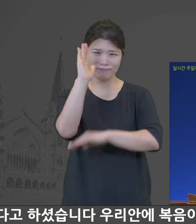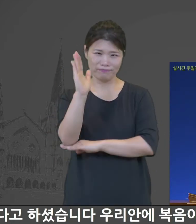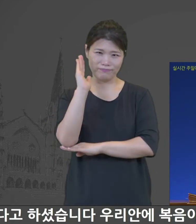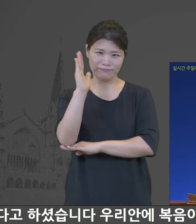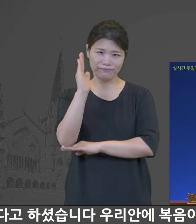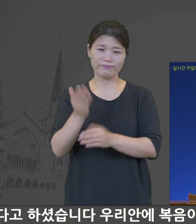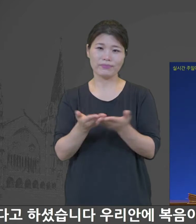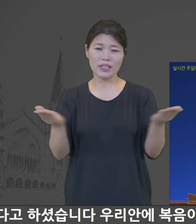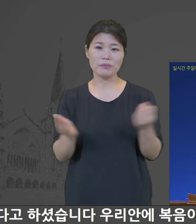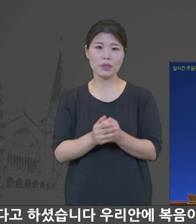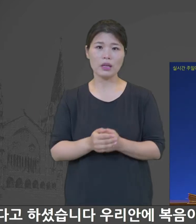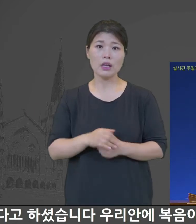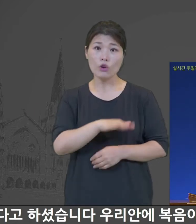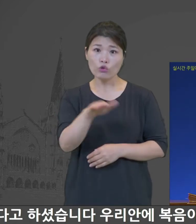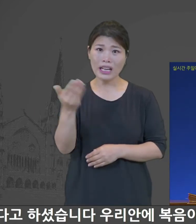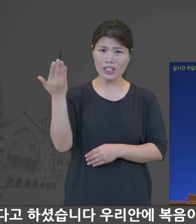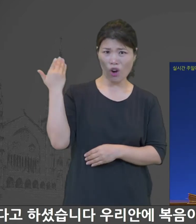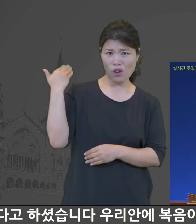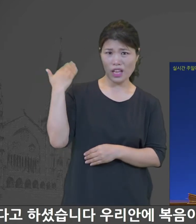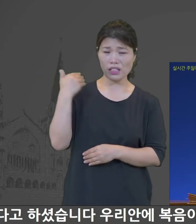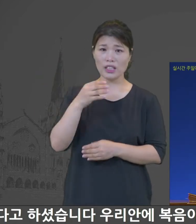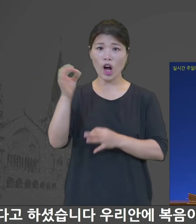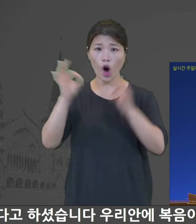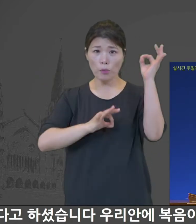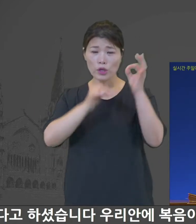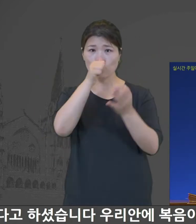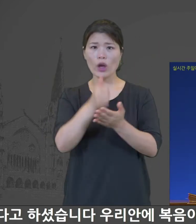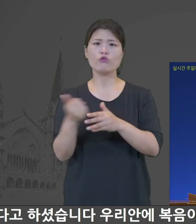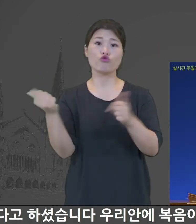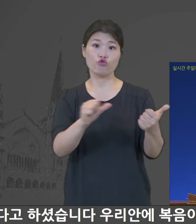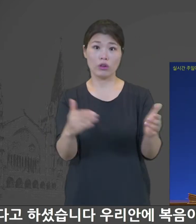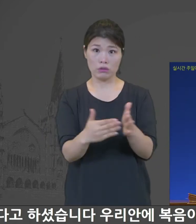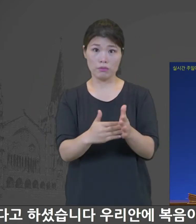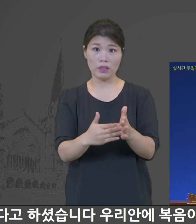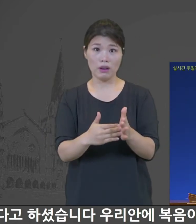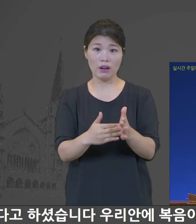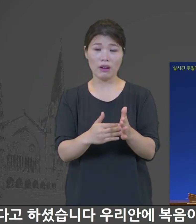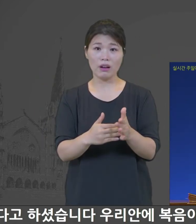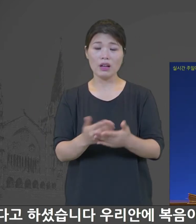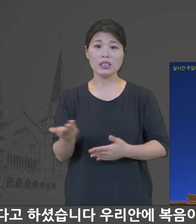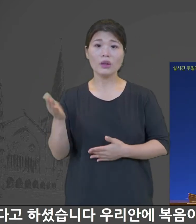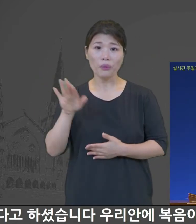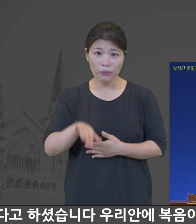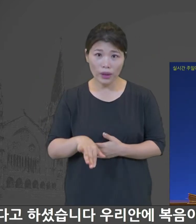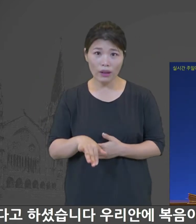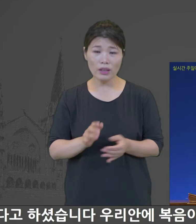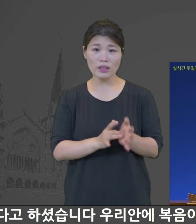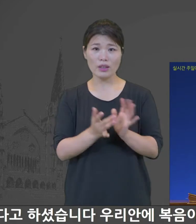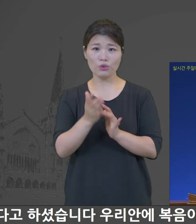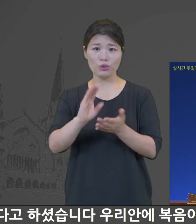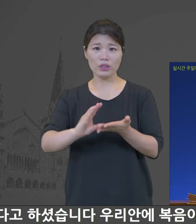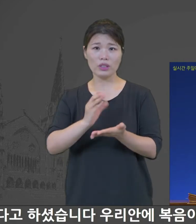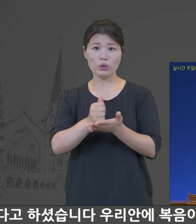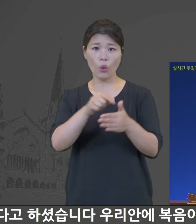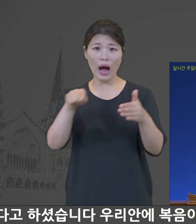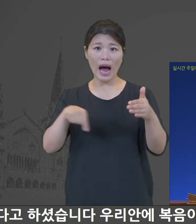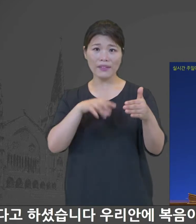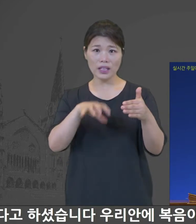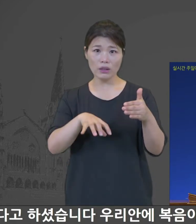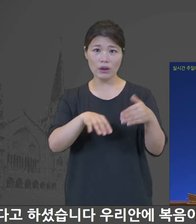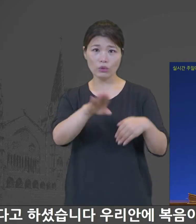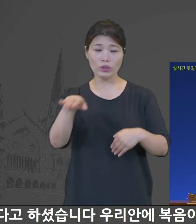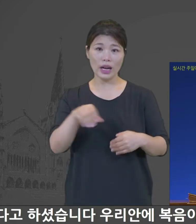우리가 전에는 허물과 죄로 죽었답니다. 그런데 예수 그리스도 안에서 우리가